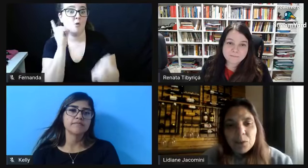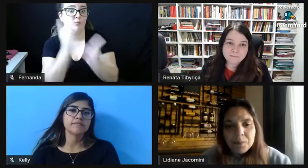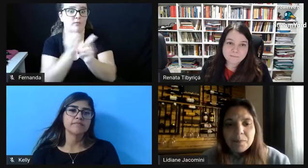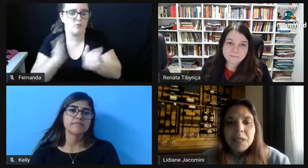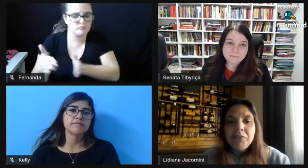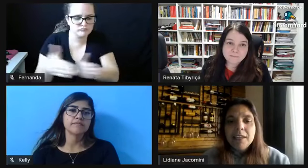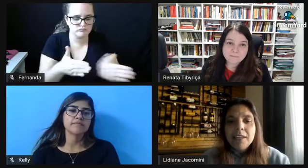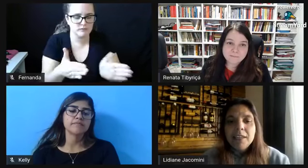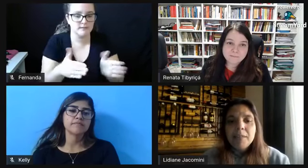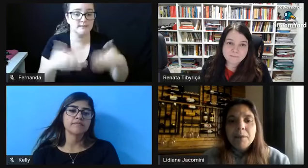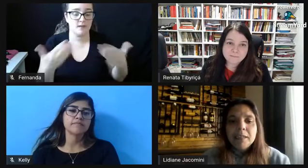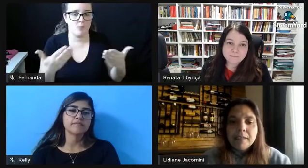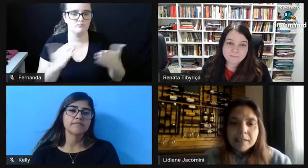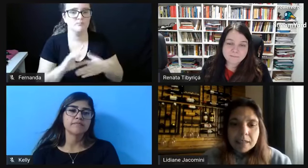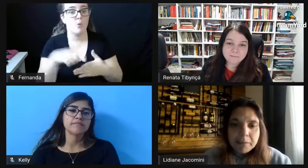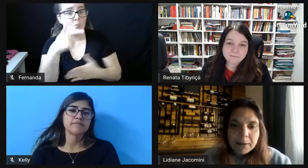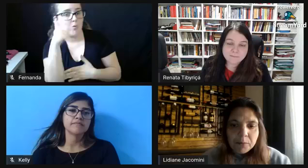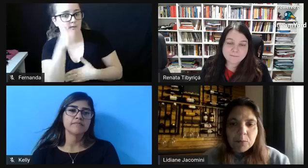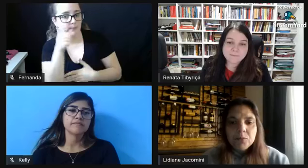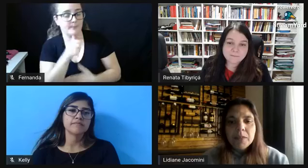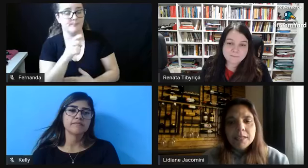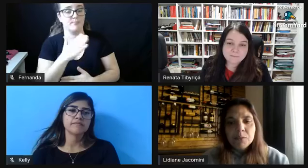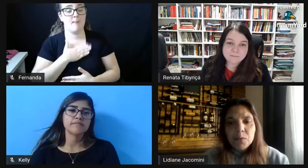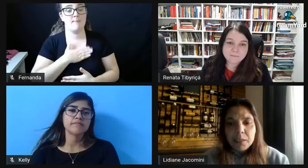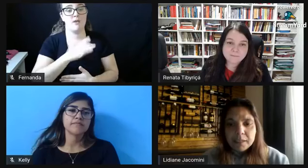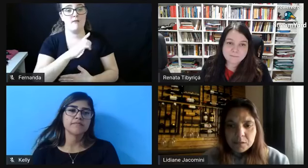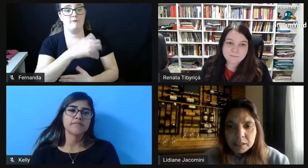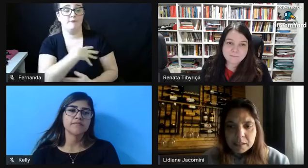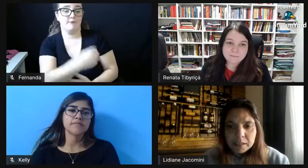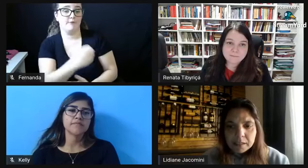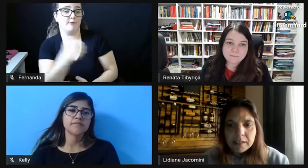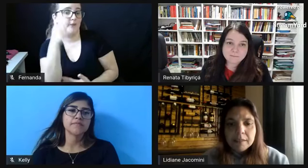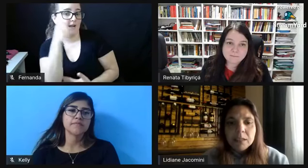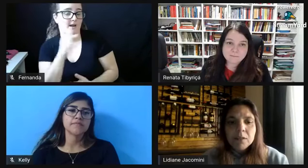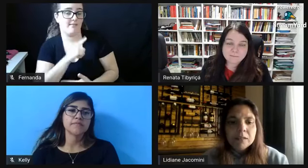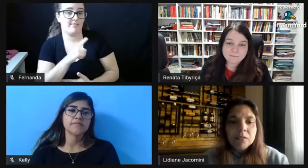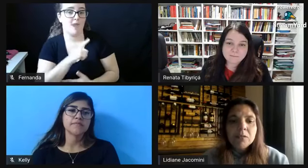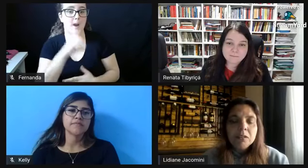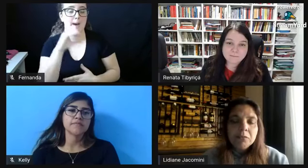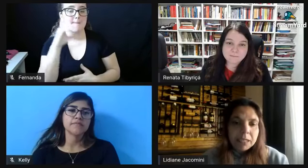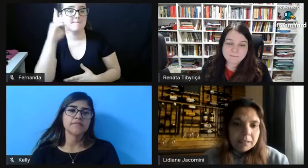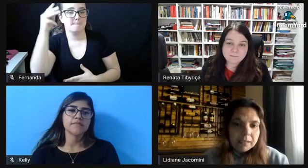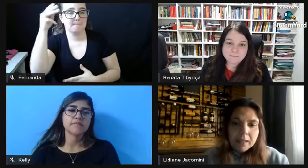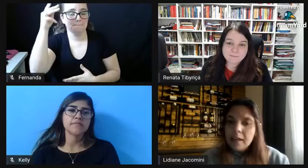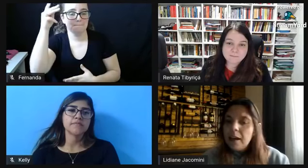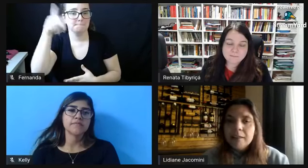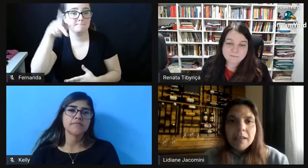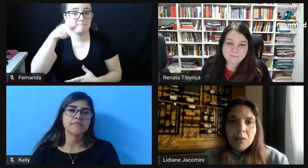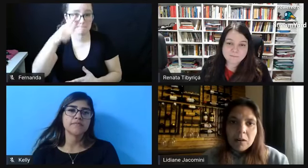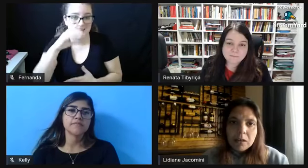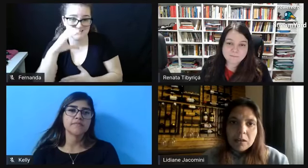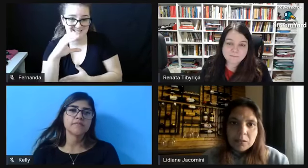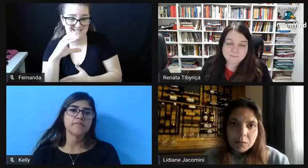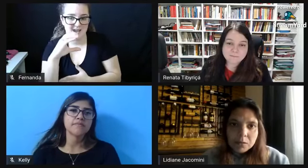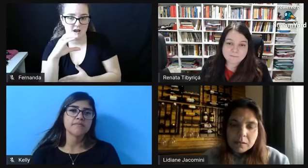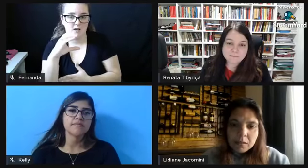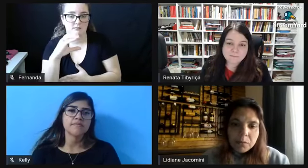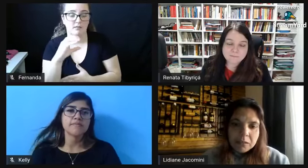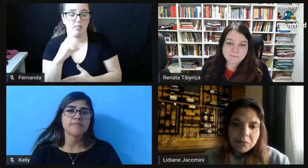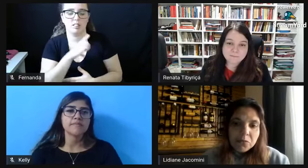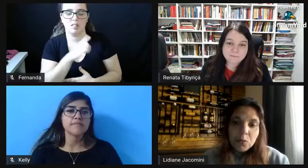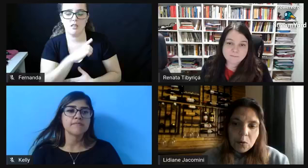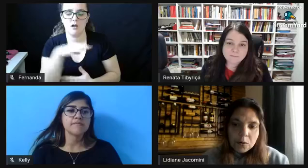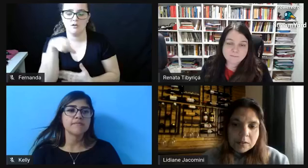ela falou, minha filha tem paralisia cerebral com diversas complicações. Ela tem 2 anos e 9 meses. Até agora eu não